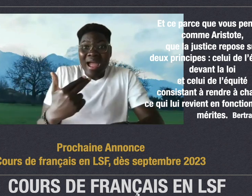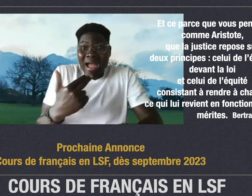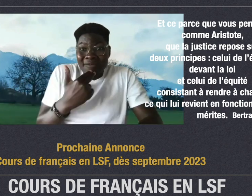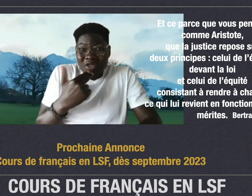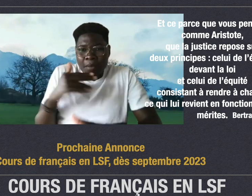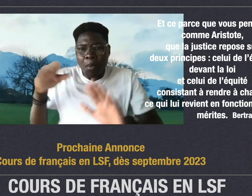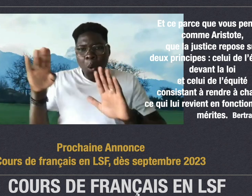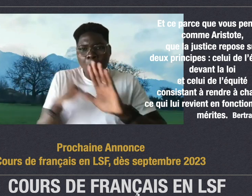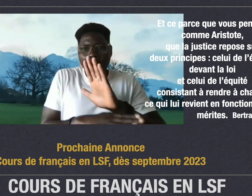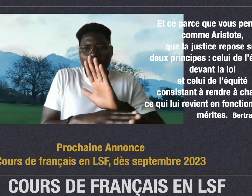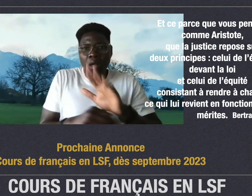Merci.